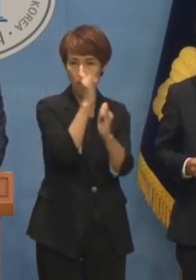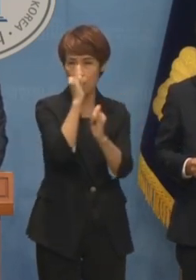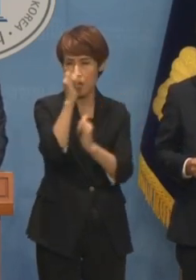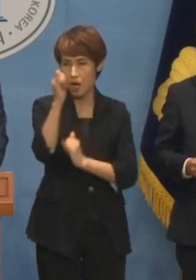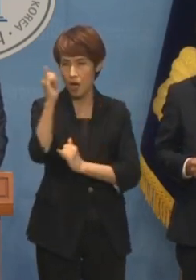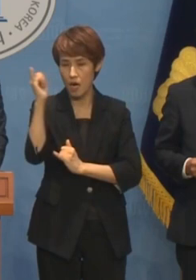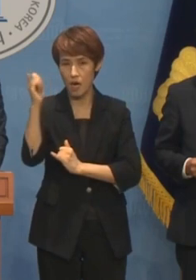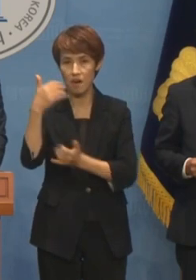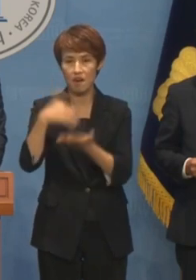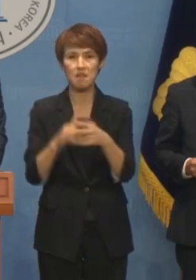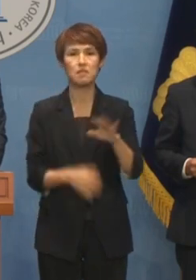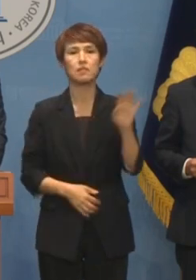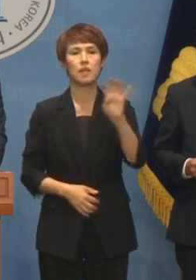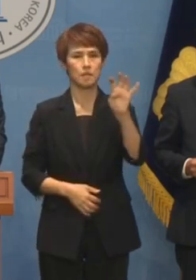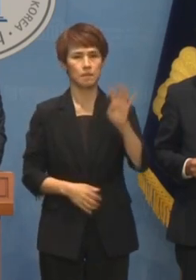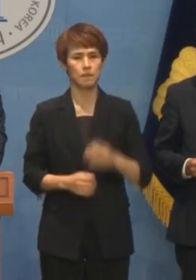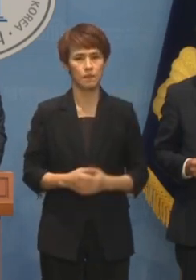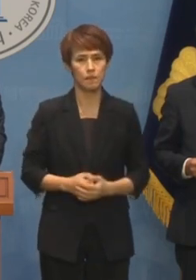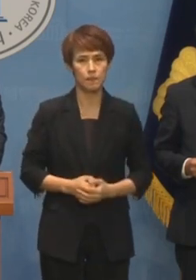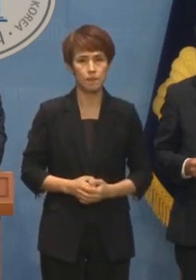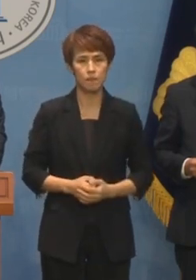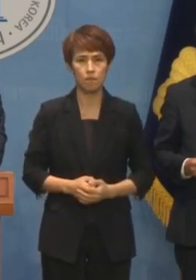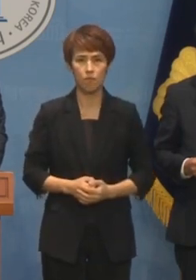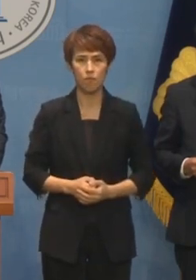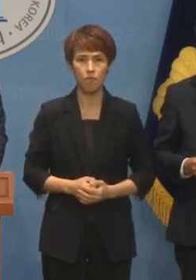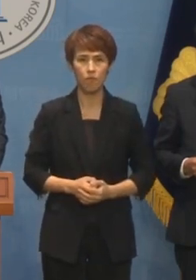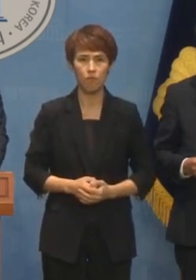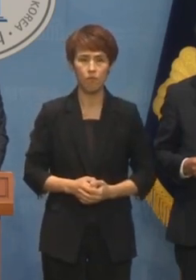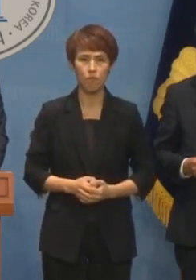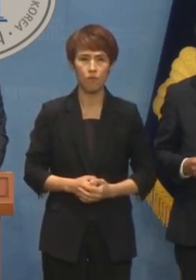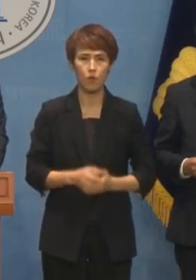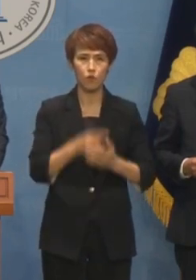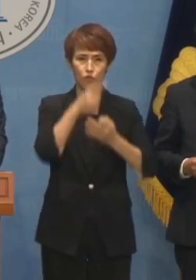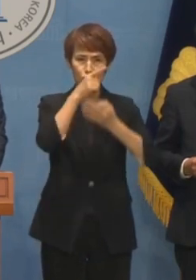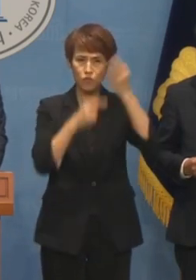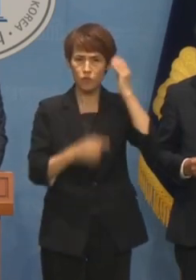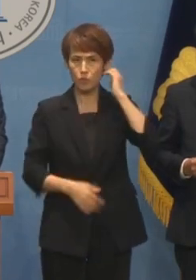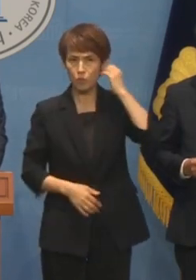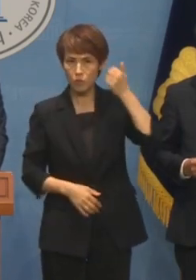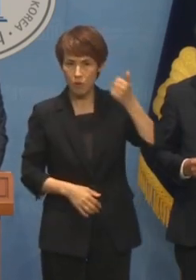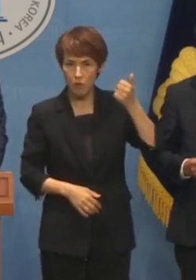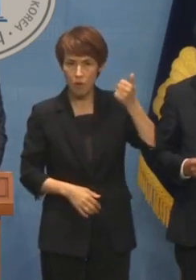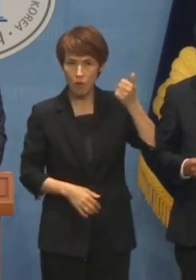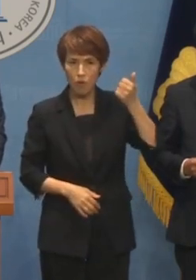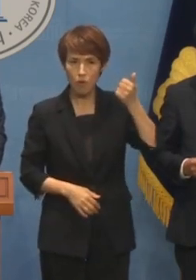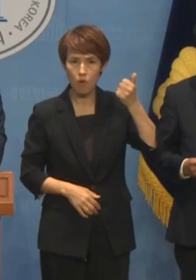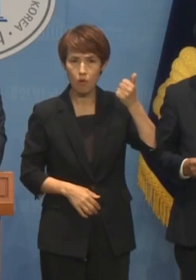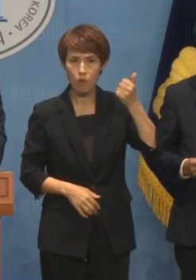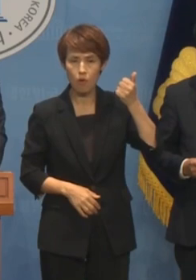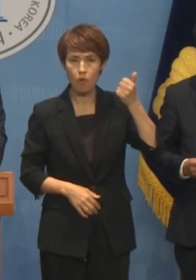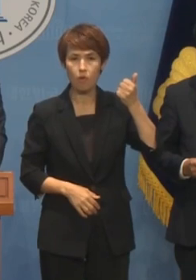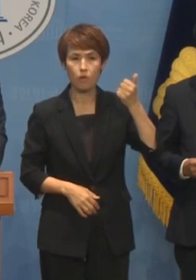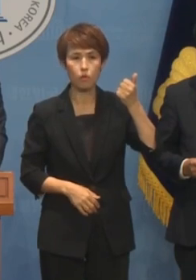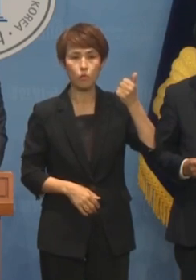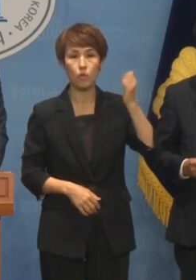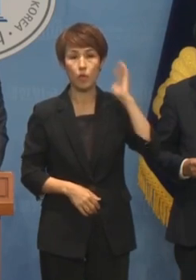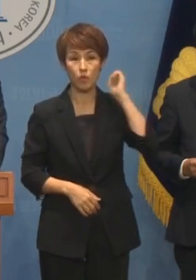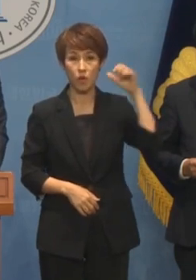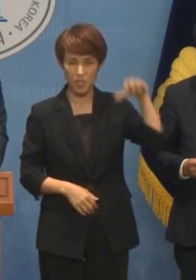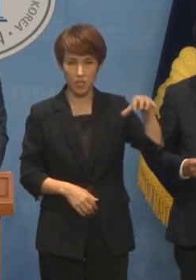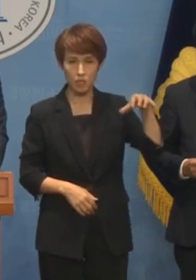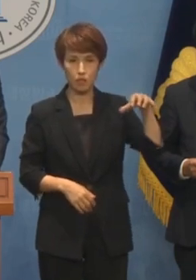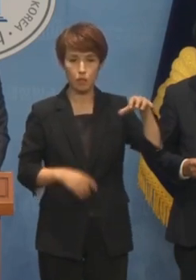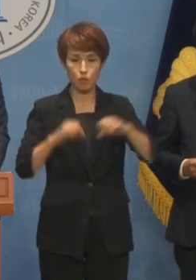40차례 통화했다고 합니다. 이 정도면 윤석열 대통령과 용산 대통령실, 이종섭